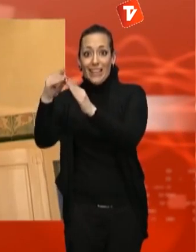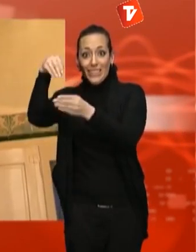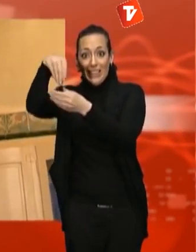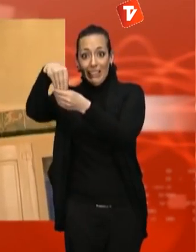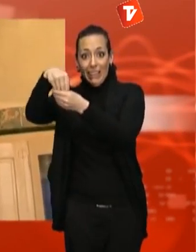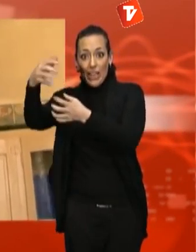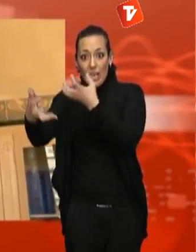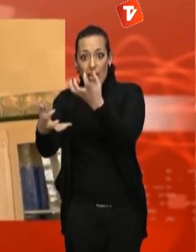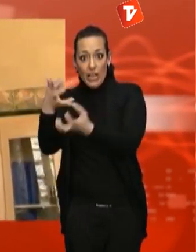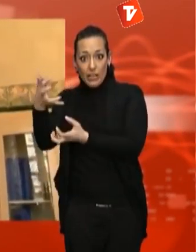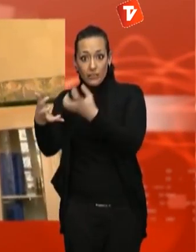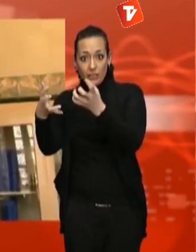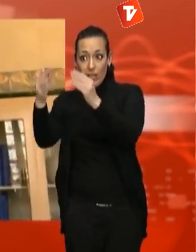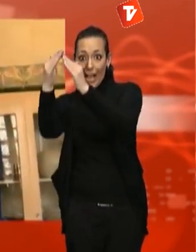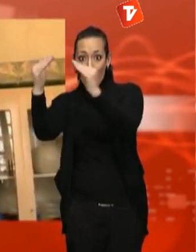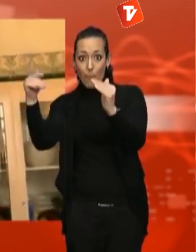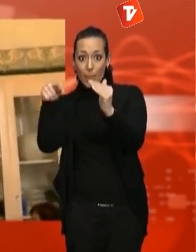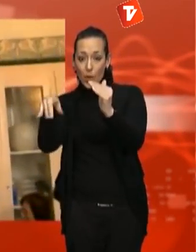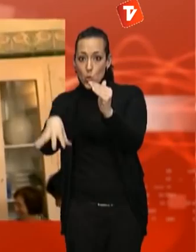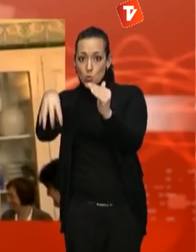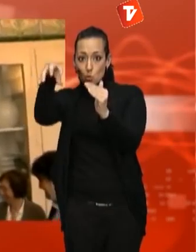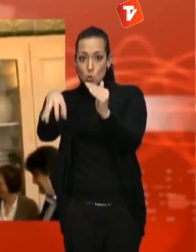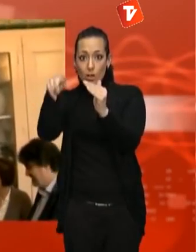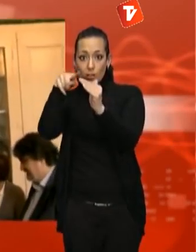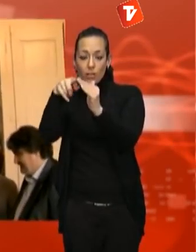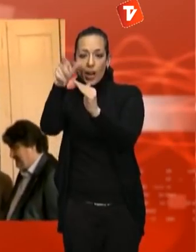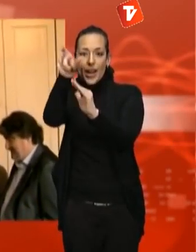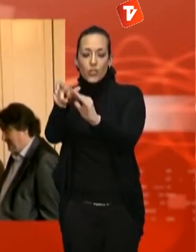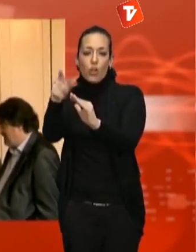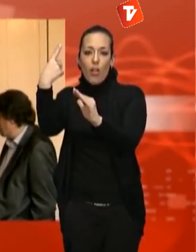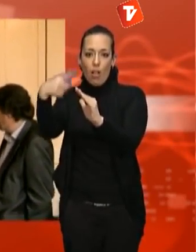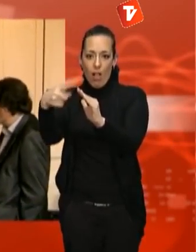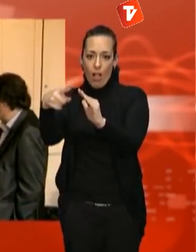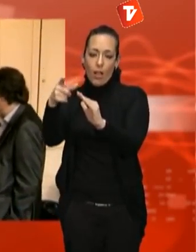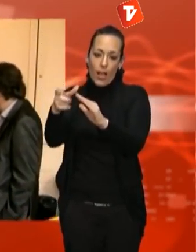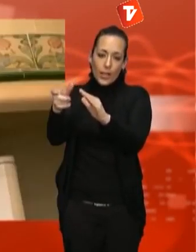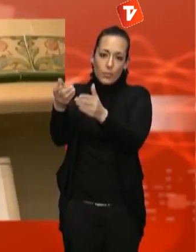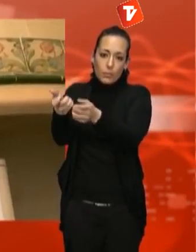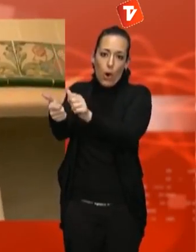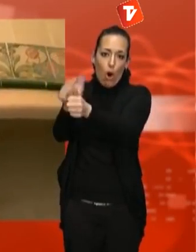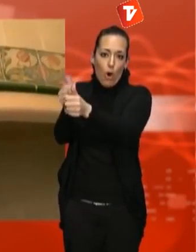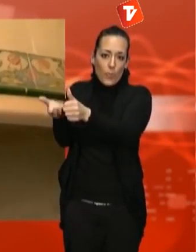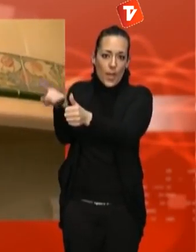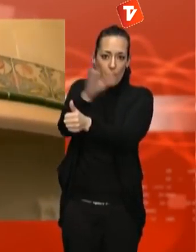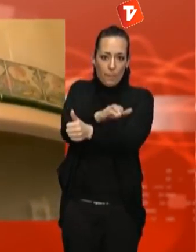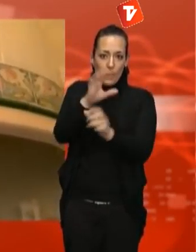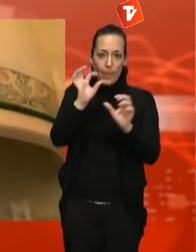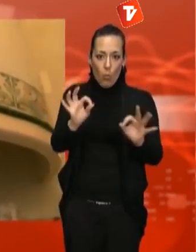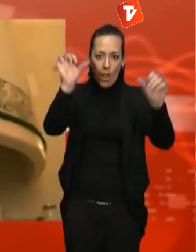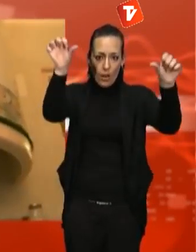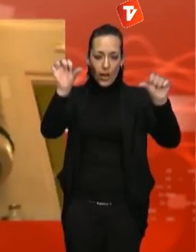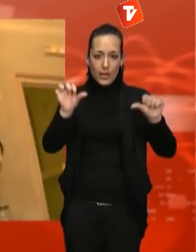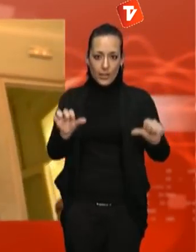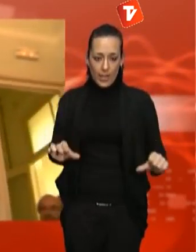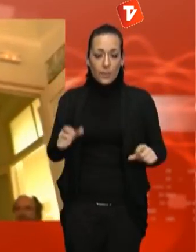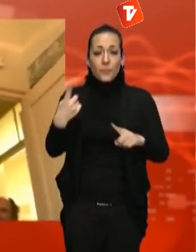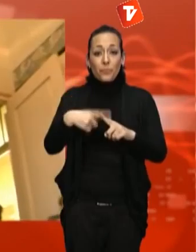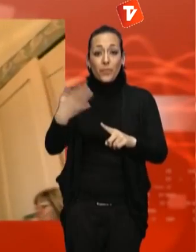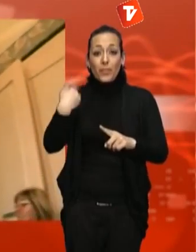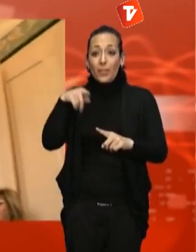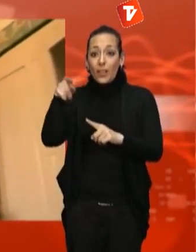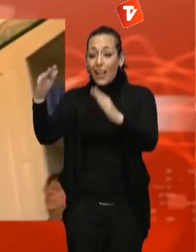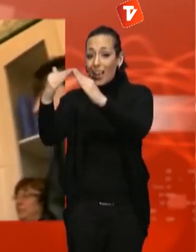La Fira també recuperarà la figura de l'arquitecte Josep Maria Colli Bacardí, que a banda de la Casa Bauman va fer autèntiques joies modernistes a